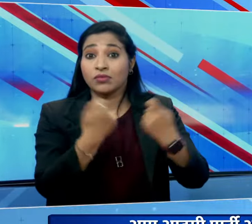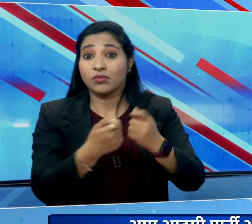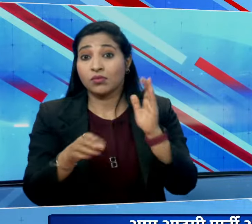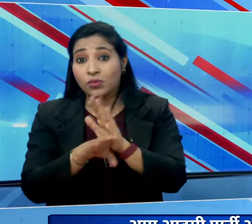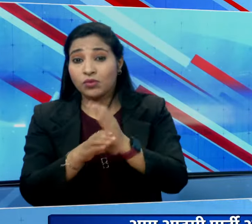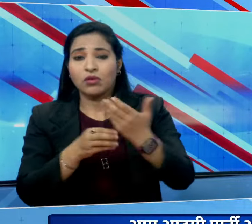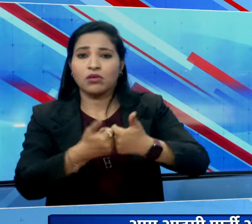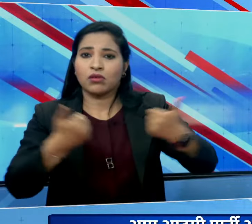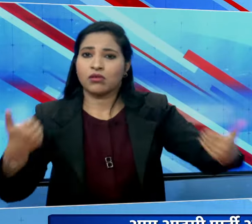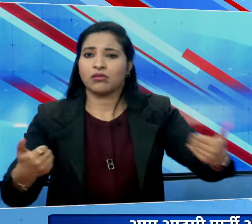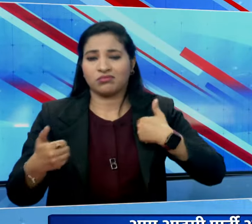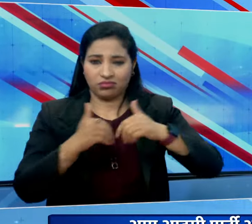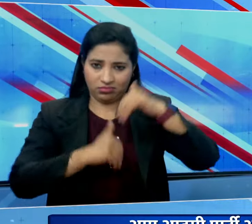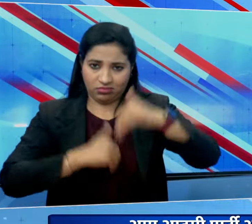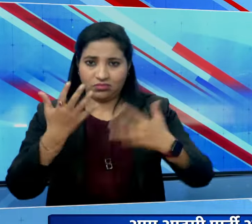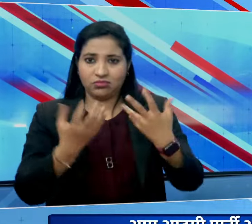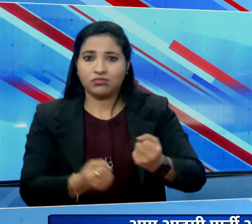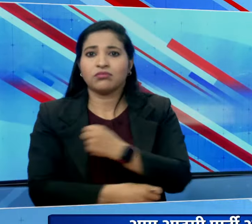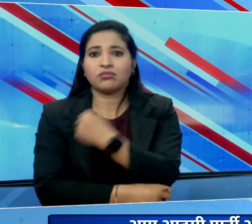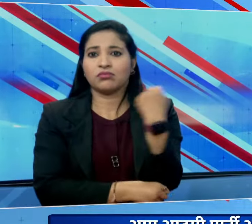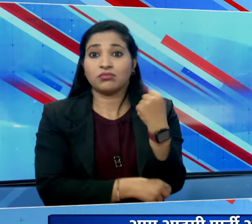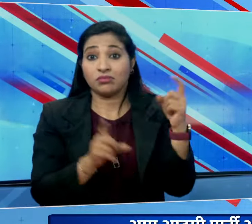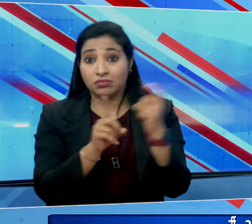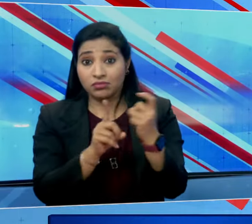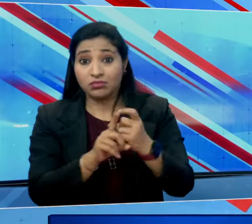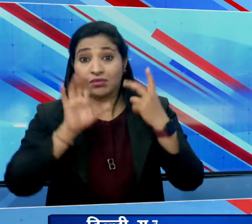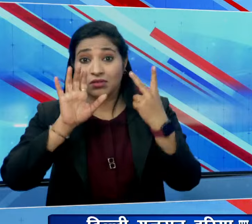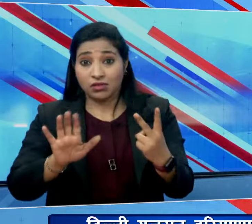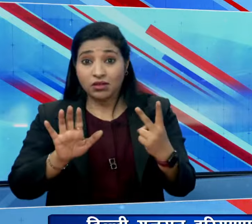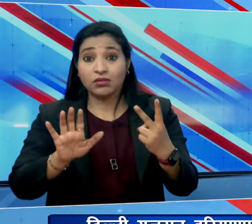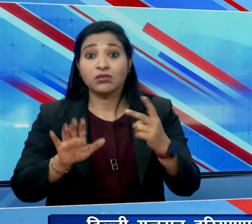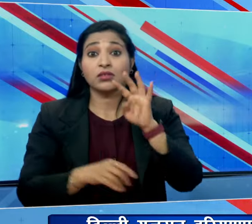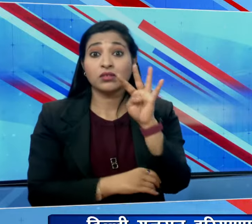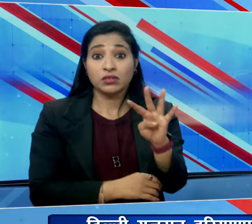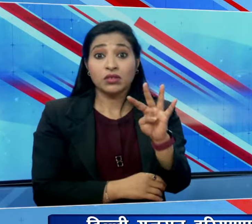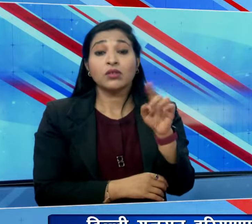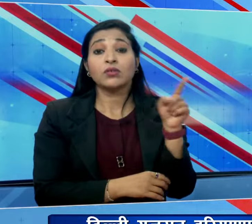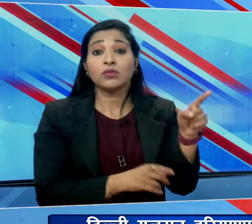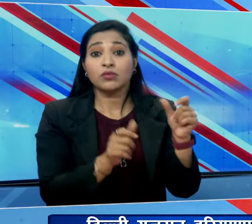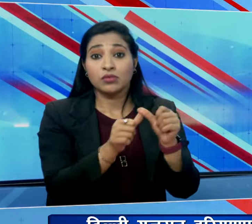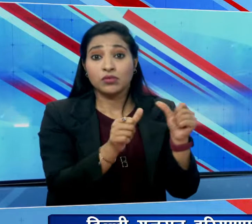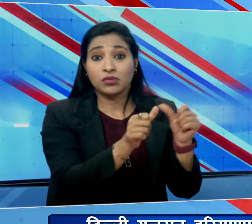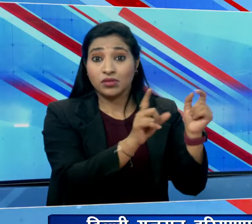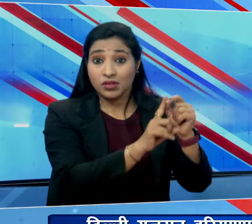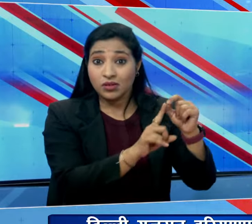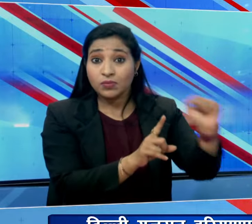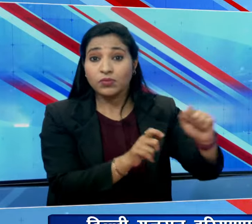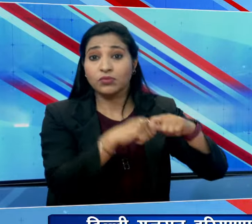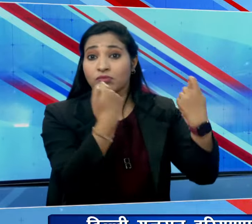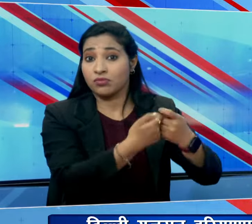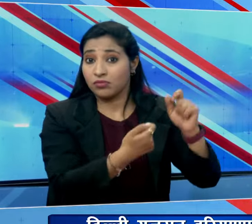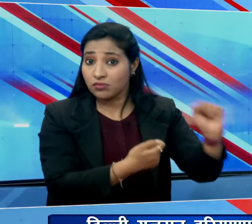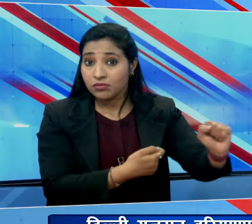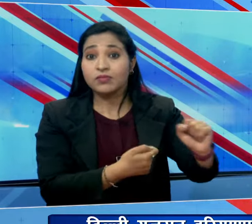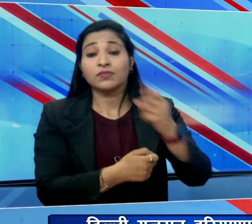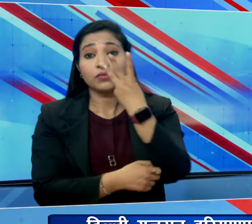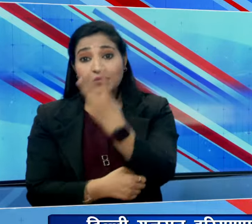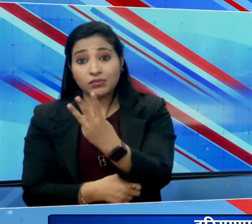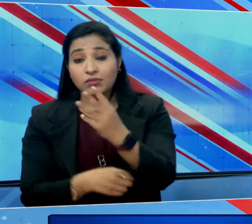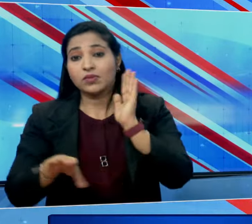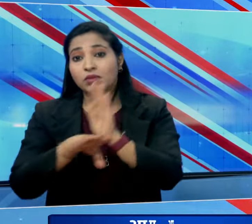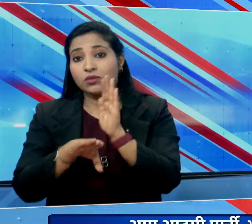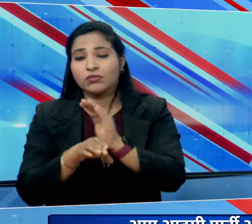चुनाव लड़ने का फैसला किया है दिल्ली में सात सीटों में से चार पर आम आदमी पार्टी और तीन पर